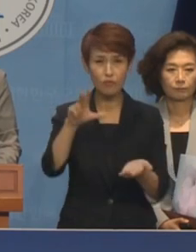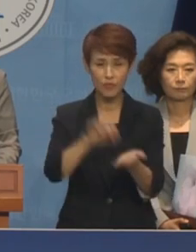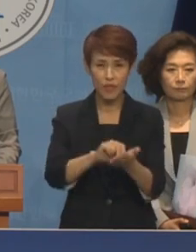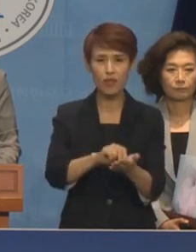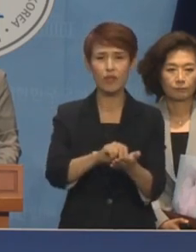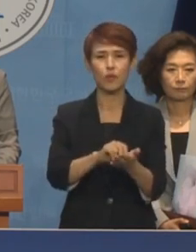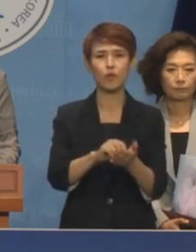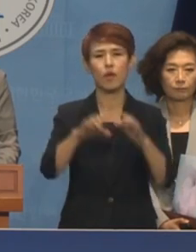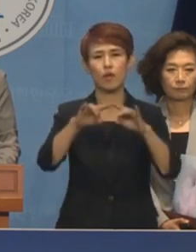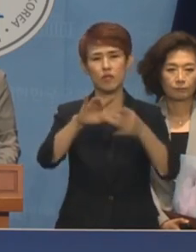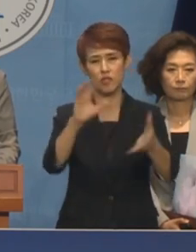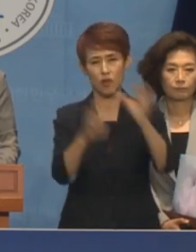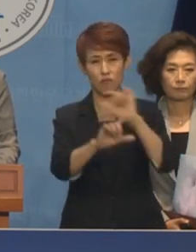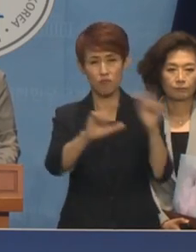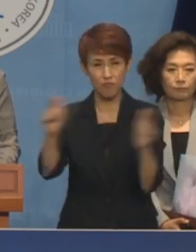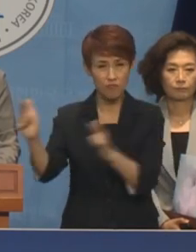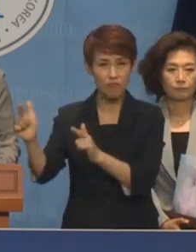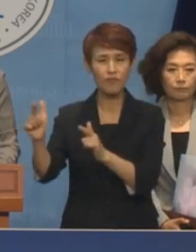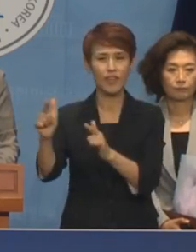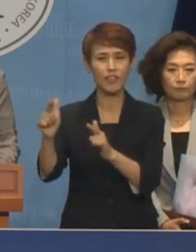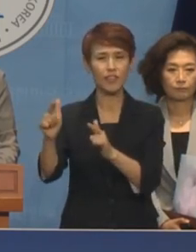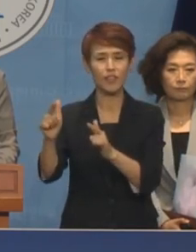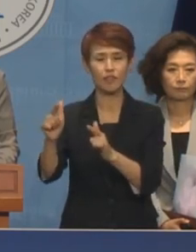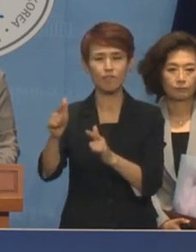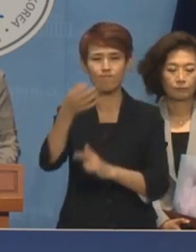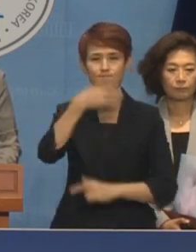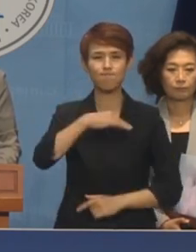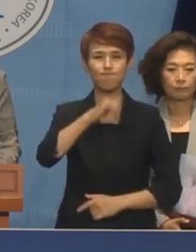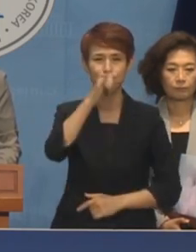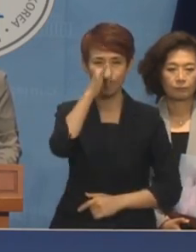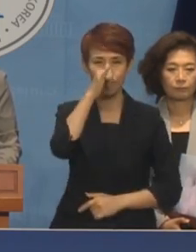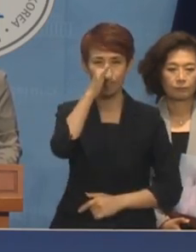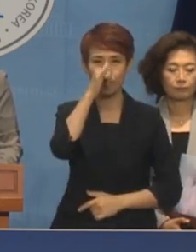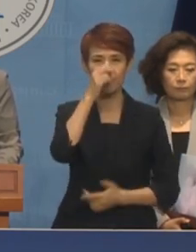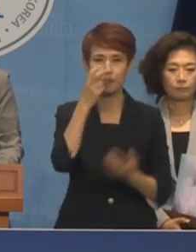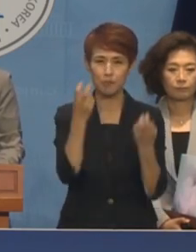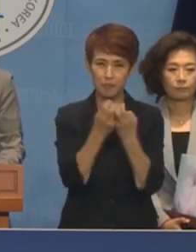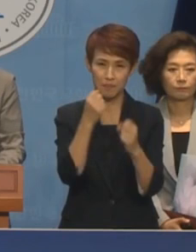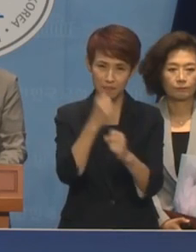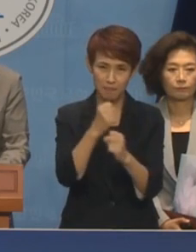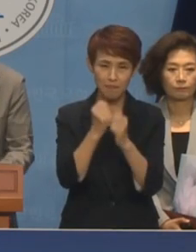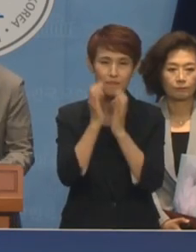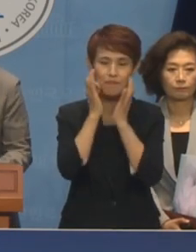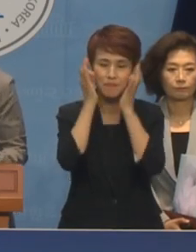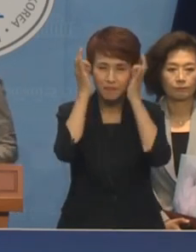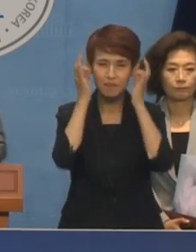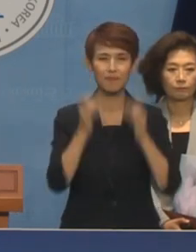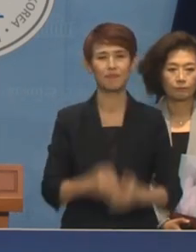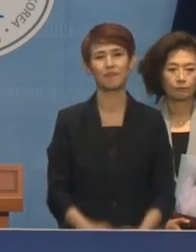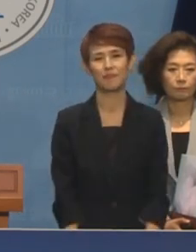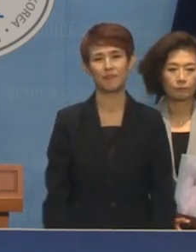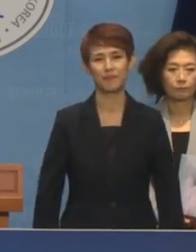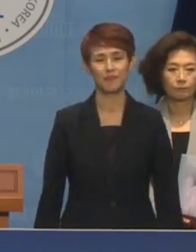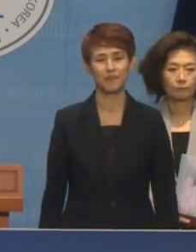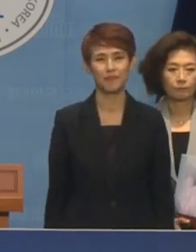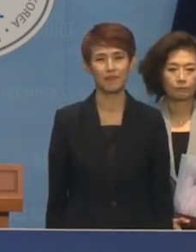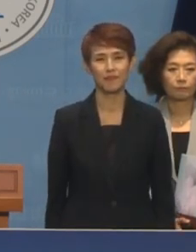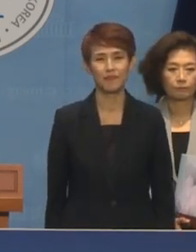등 시급한 국가 아젠다에 유의미한 대안을 만들도록 힘을 쏟겠습니다.